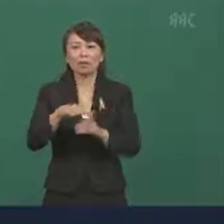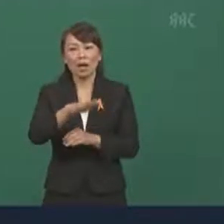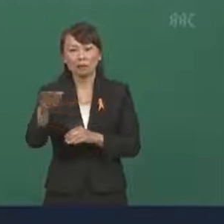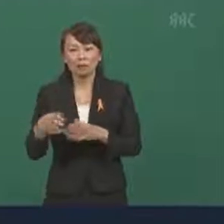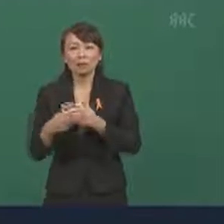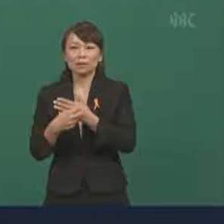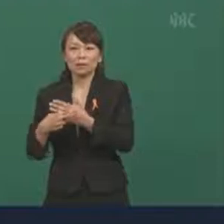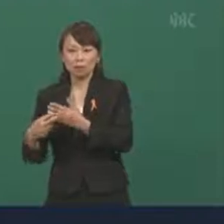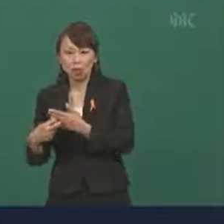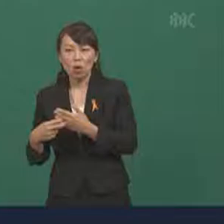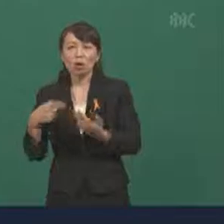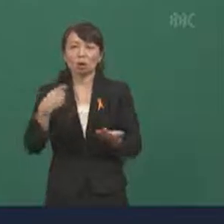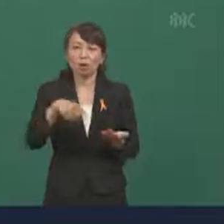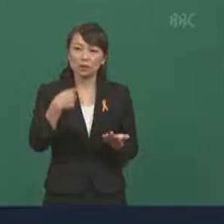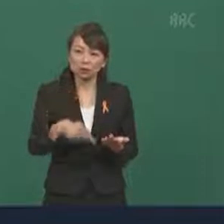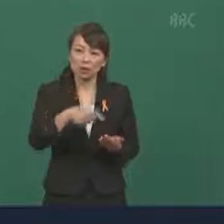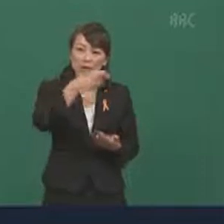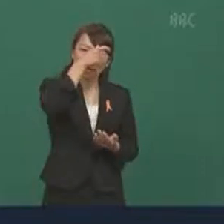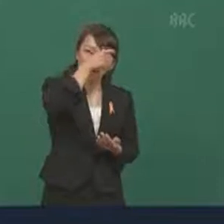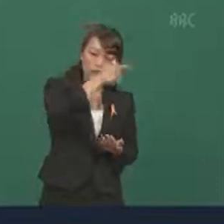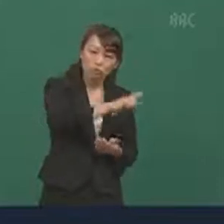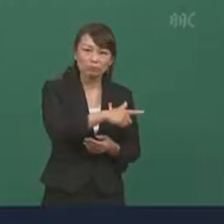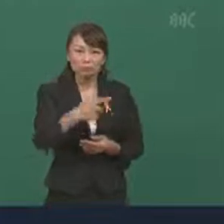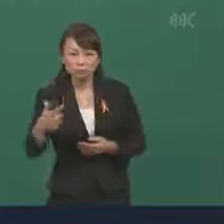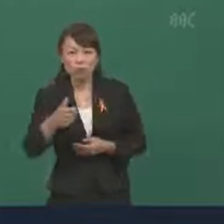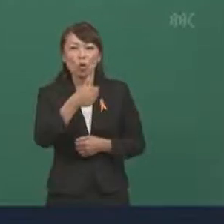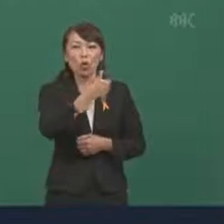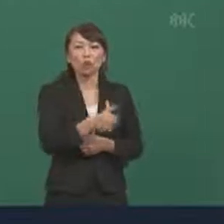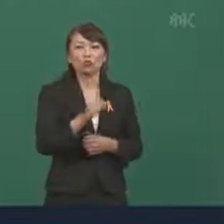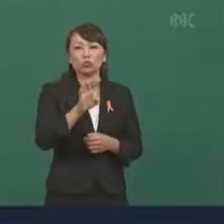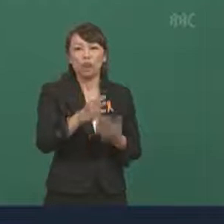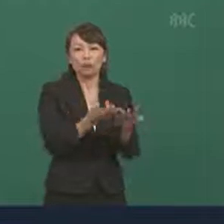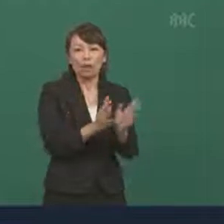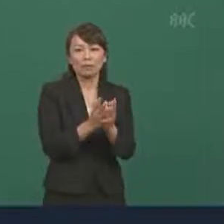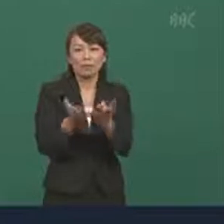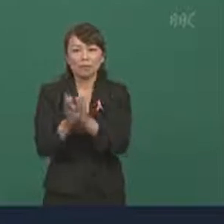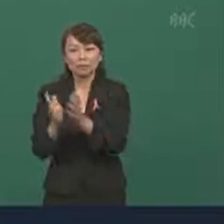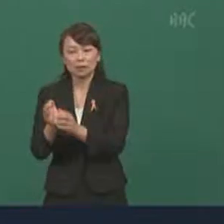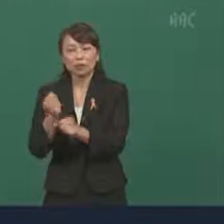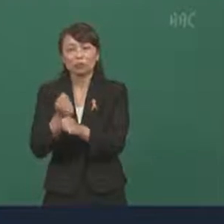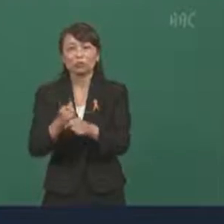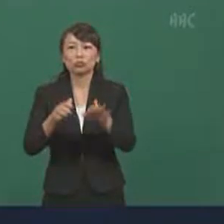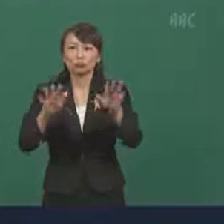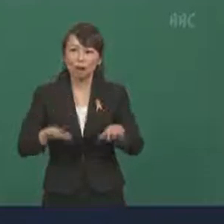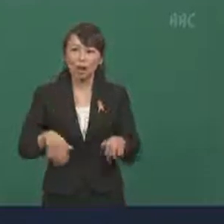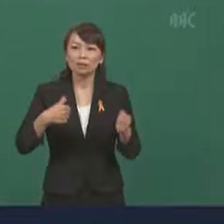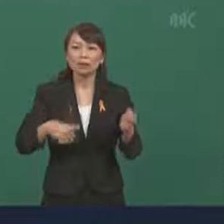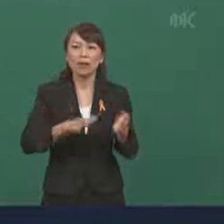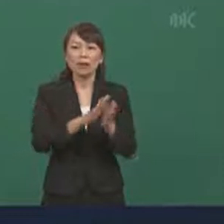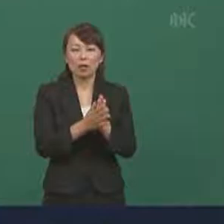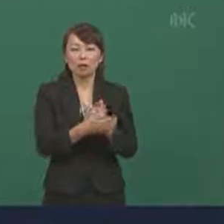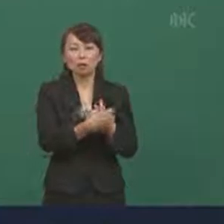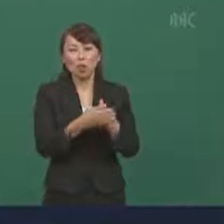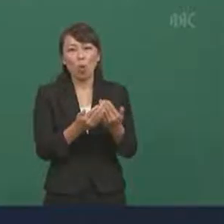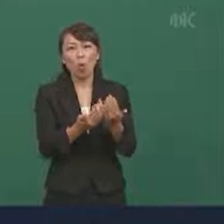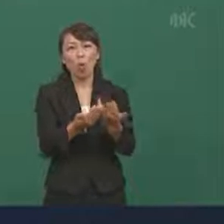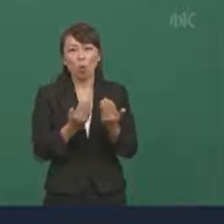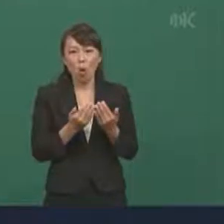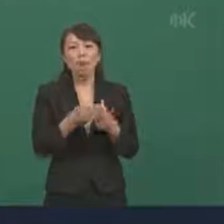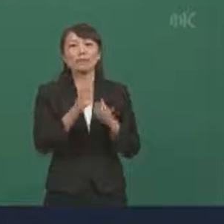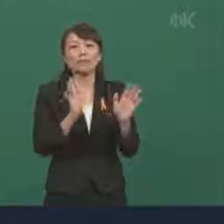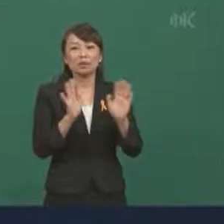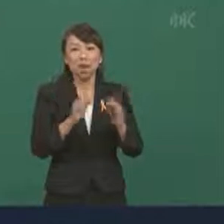このキャラバン隊は県内の医療、教育、警察機関など54の団体で構成